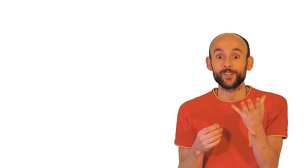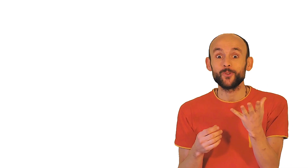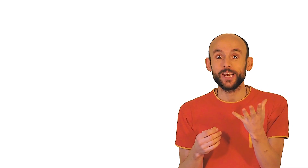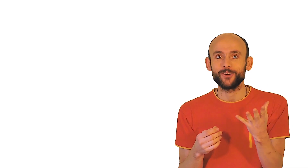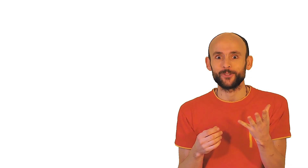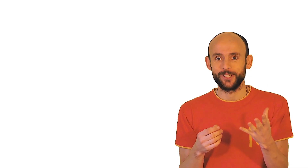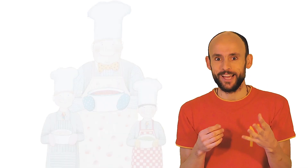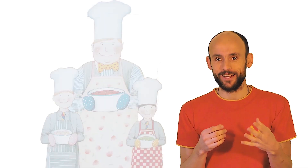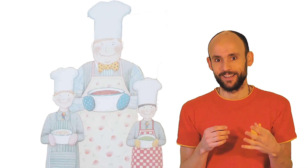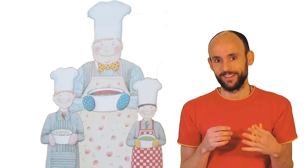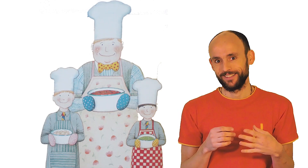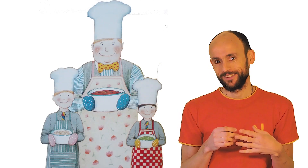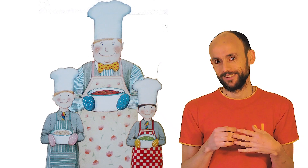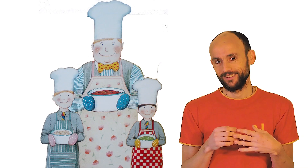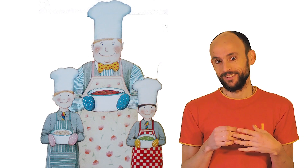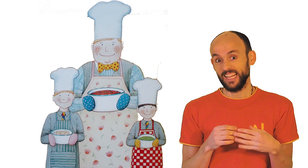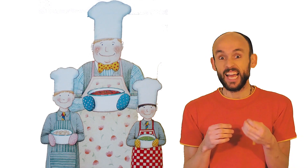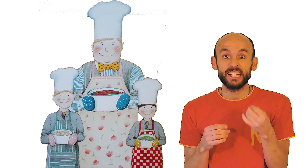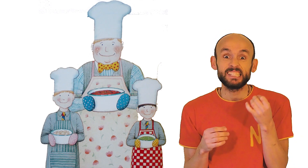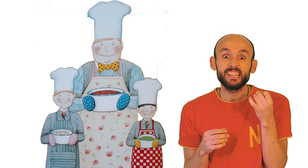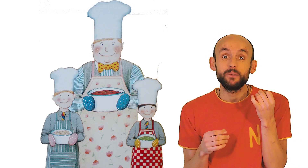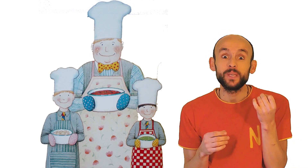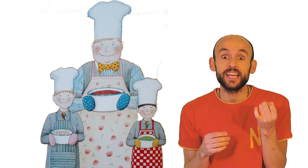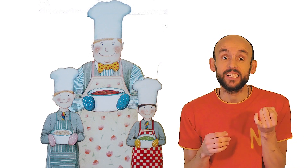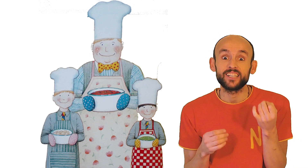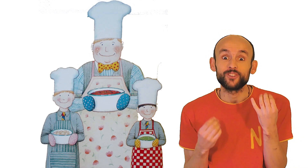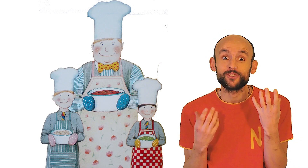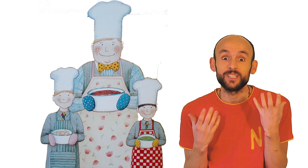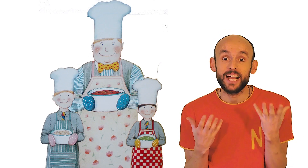ayudan a cocinar. Hasta se divierten cocinando.